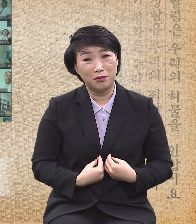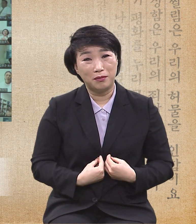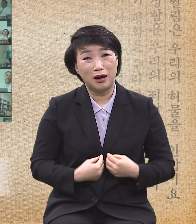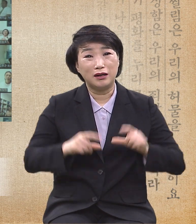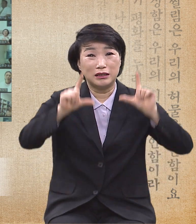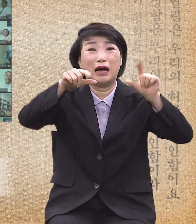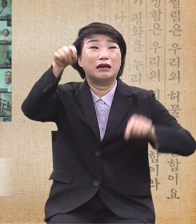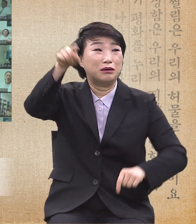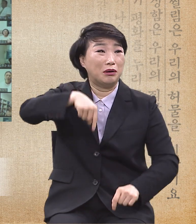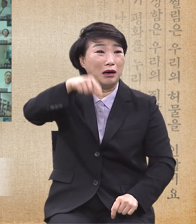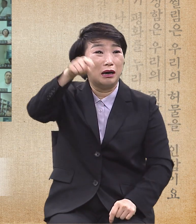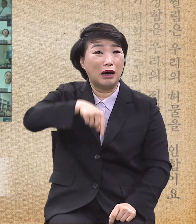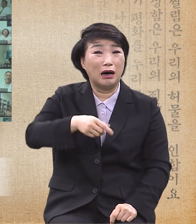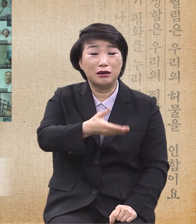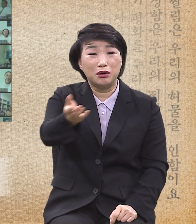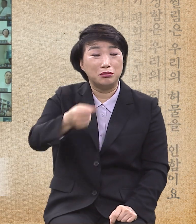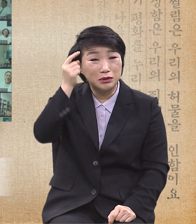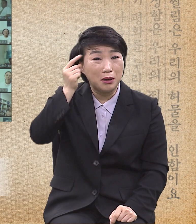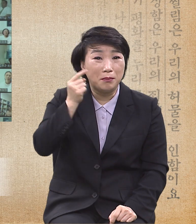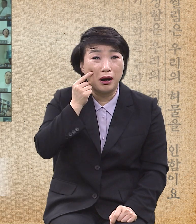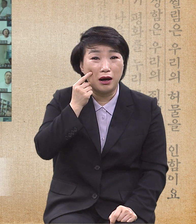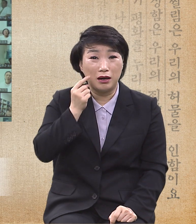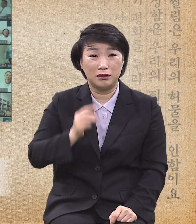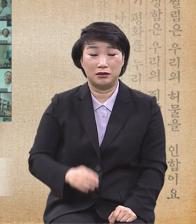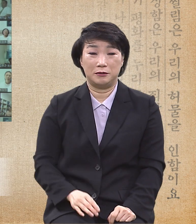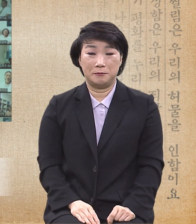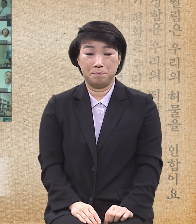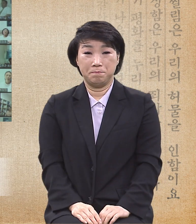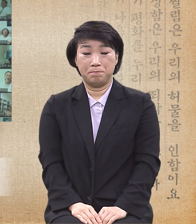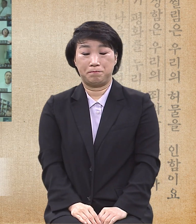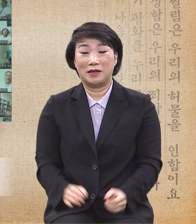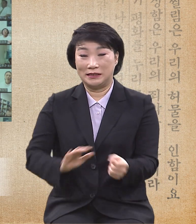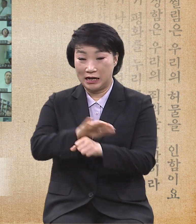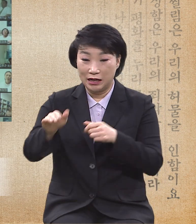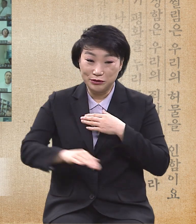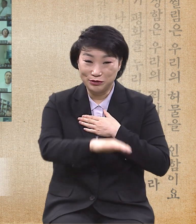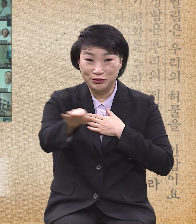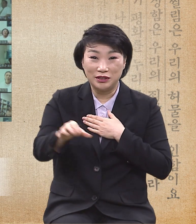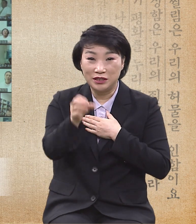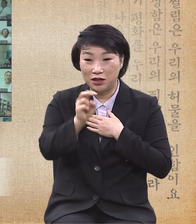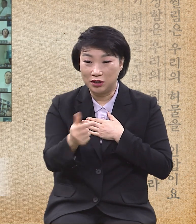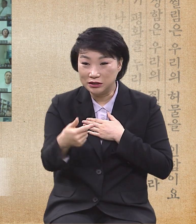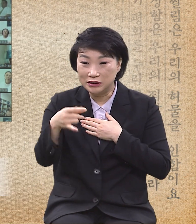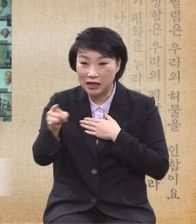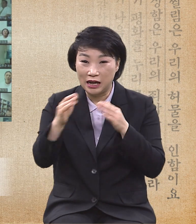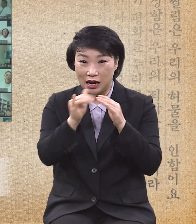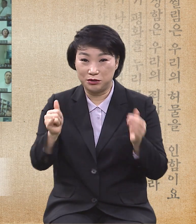날이 기다리겠는가 생각해 보라 그 말이죠. 사랑하는 연세가족이요,